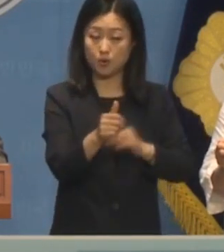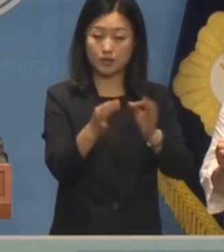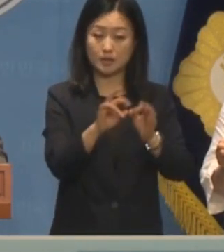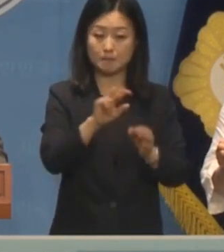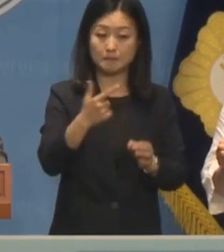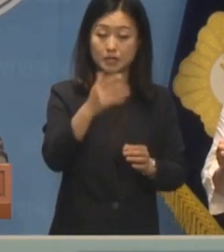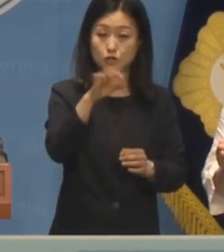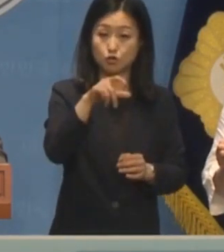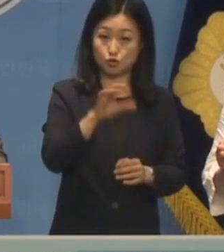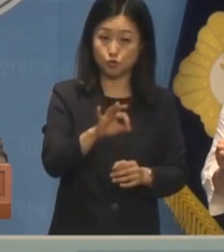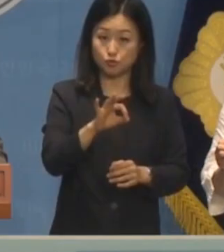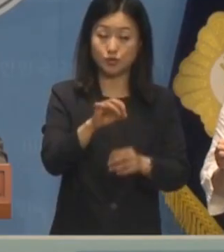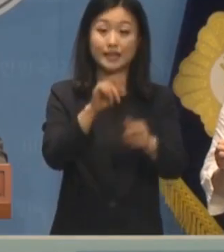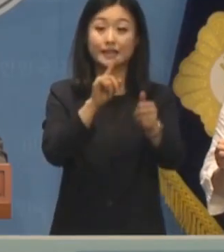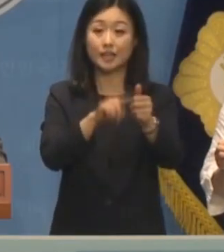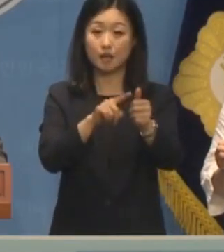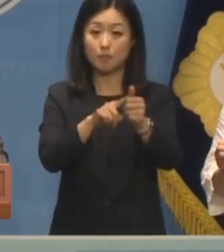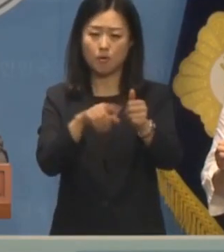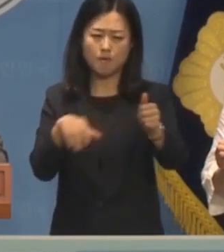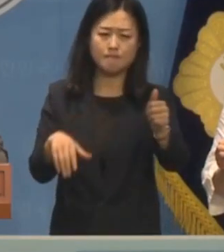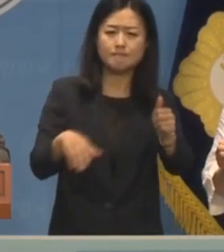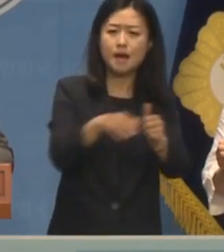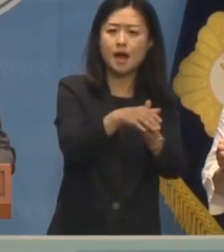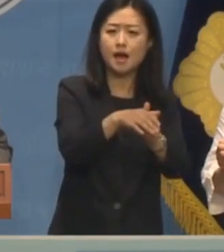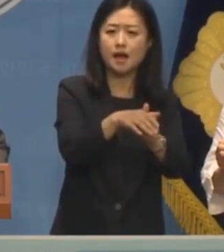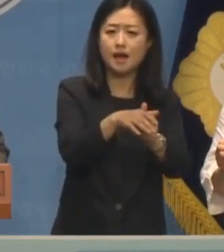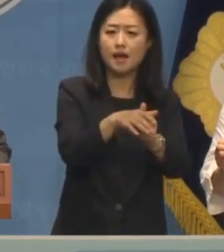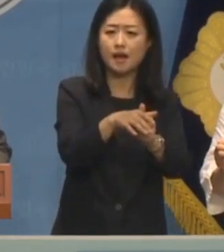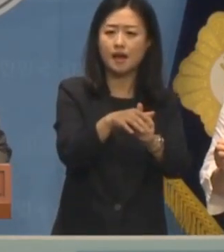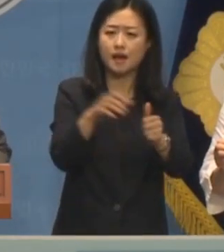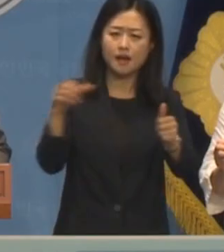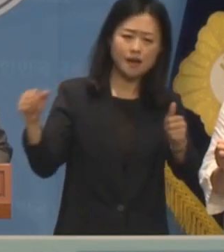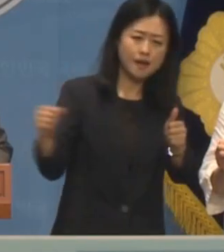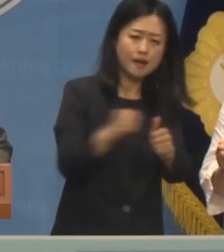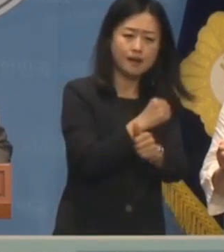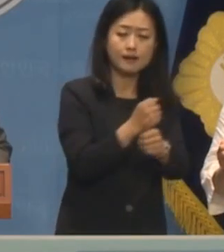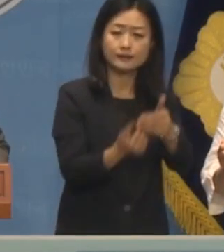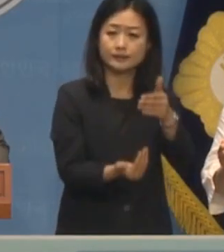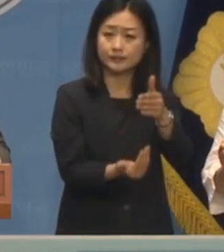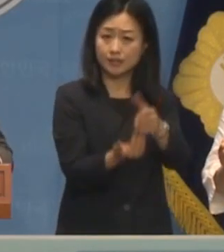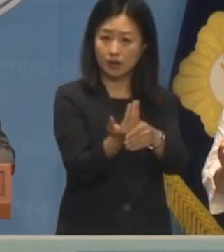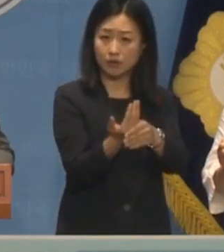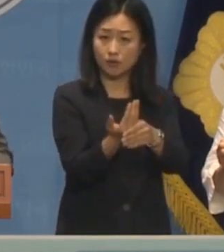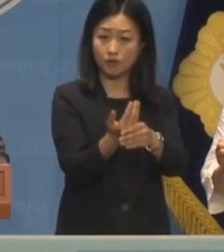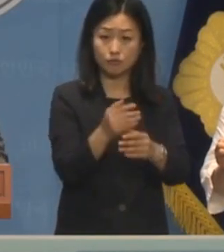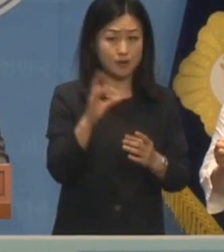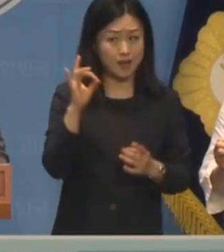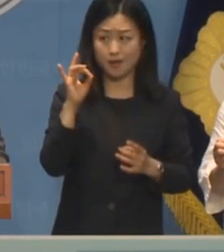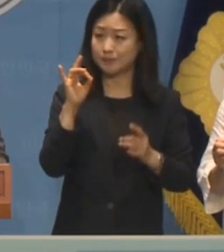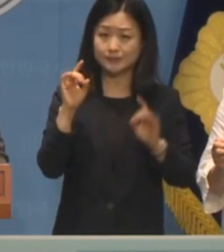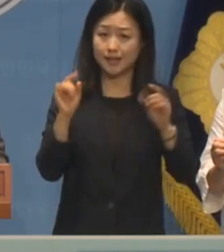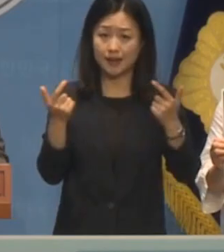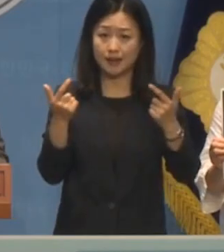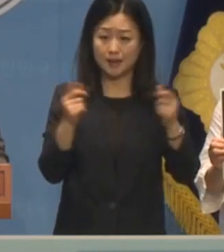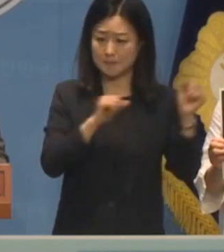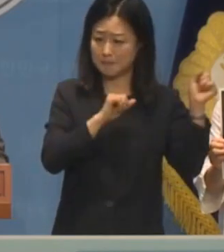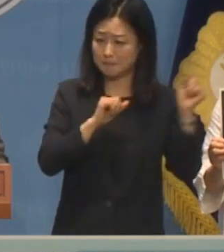김민웅 대표를 공격하는 사건이 벌어졌습니다. 당하고만 있지 않겠습니다.